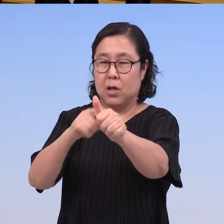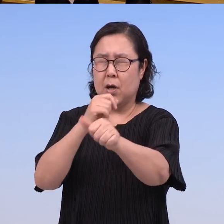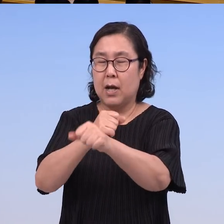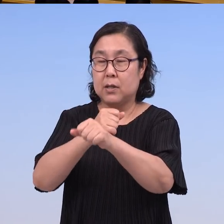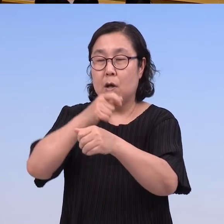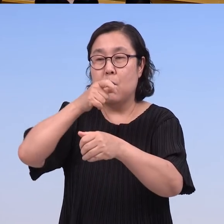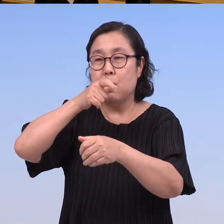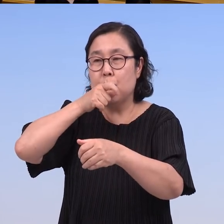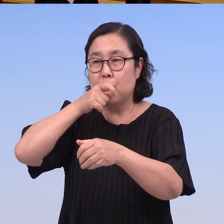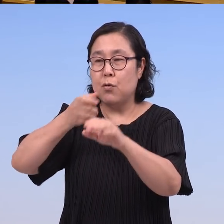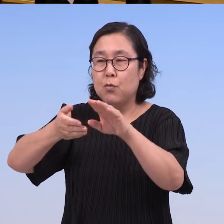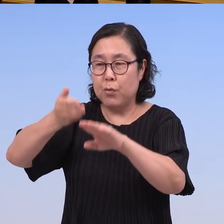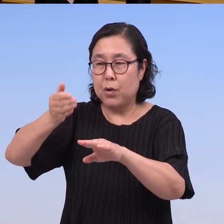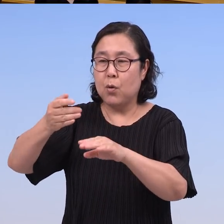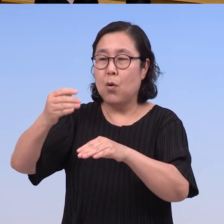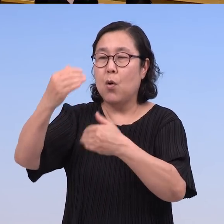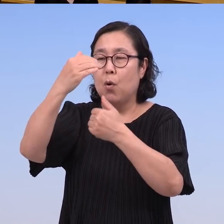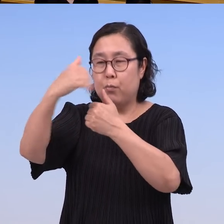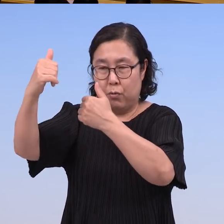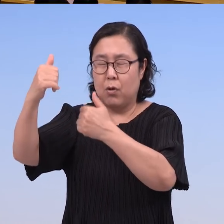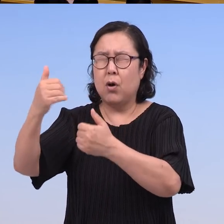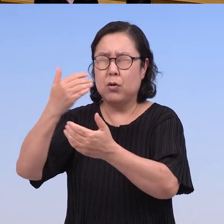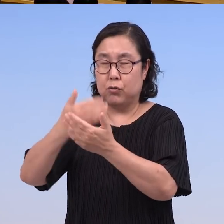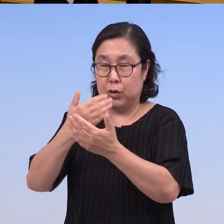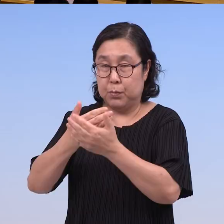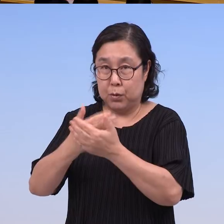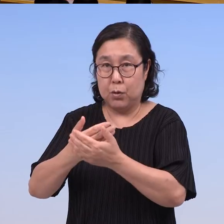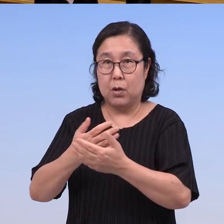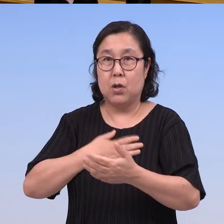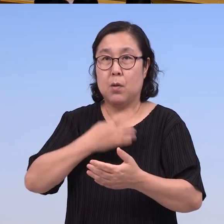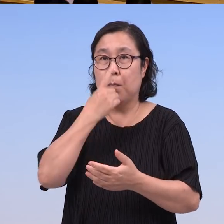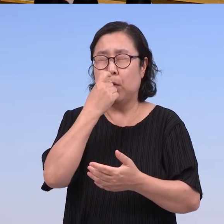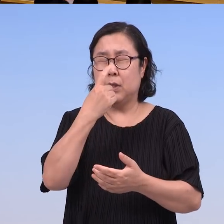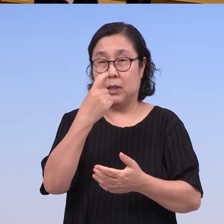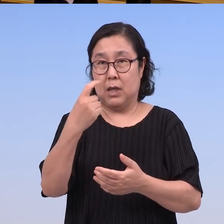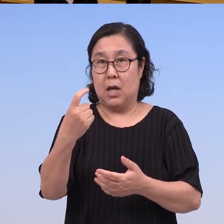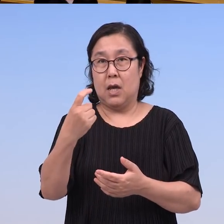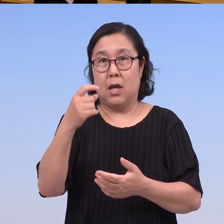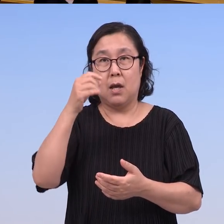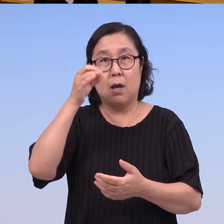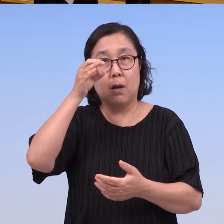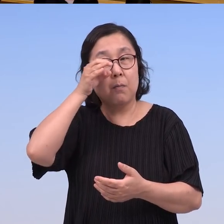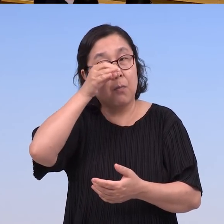나를 명하사 물 위로 오라 하소서. 이게 왜 이렇게 내가 멋지게 보이느냐 하니까,